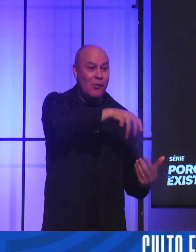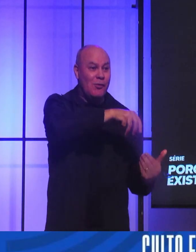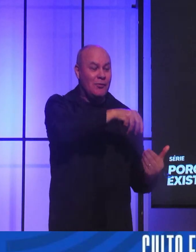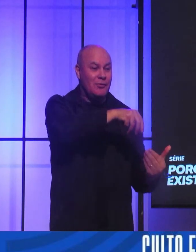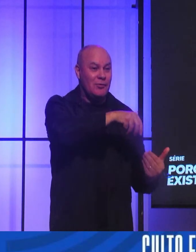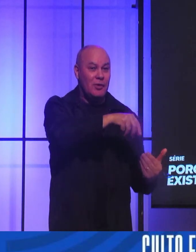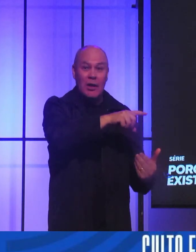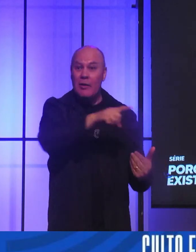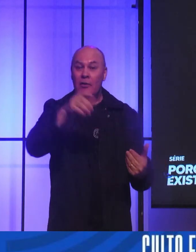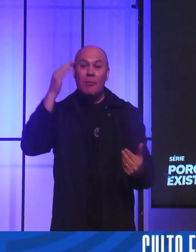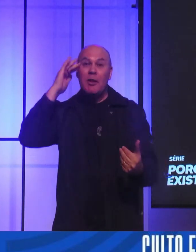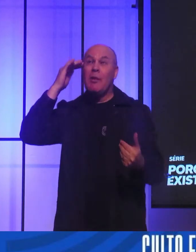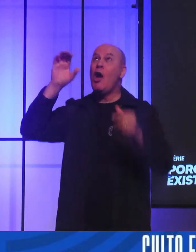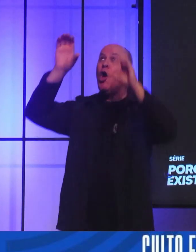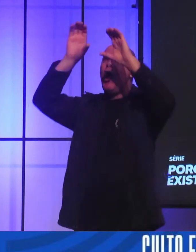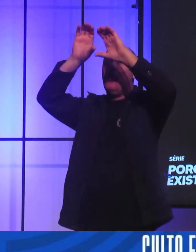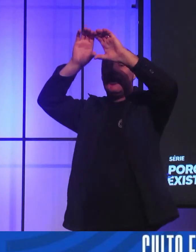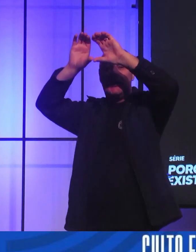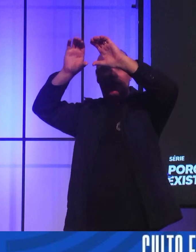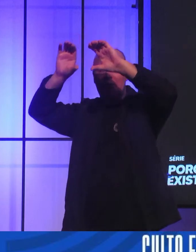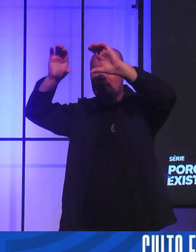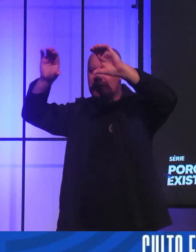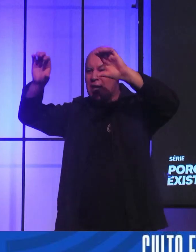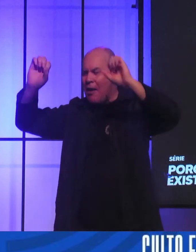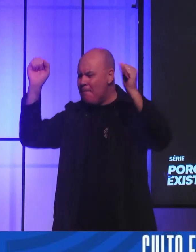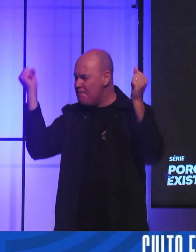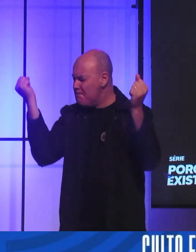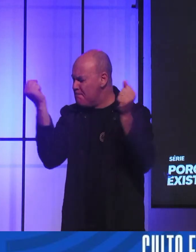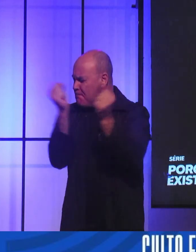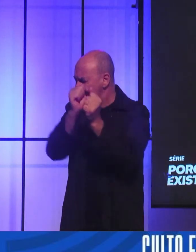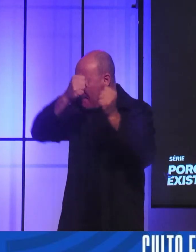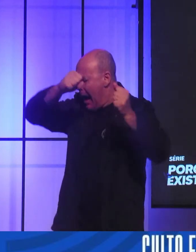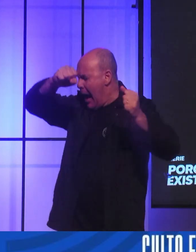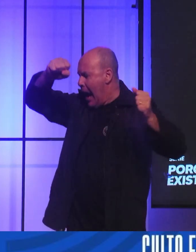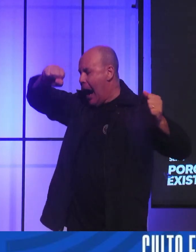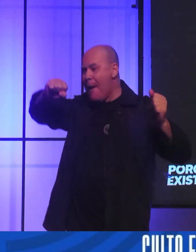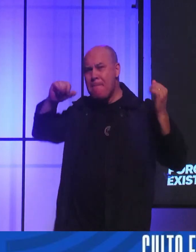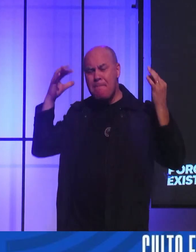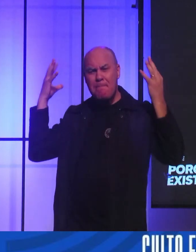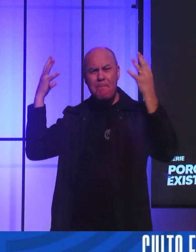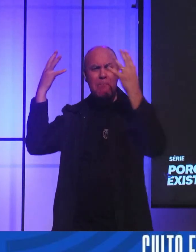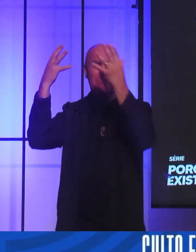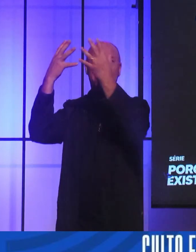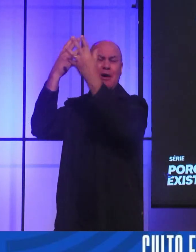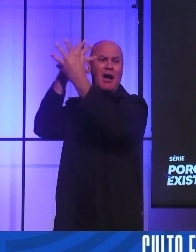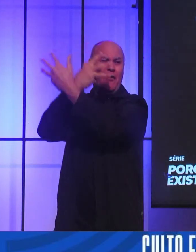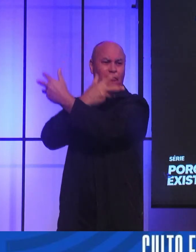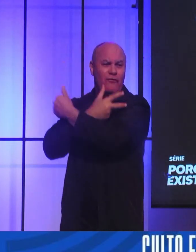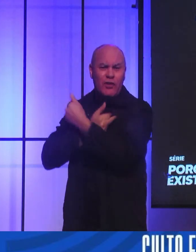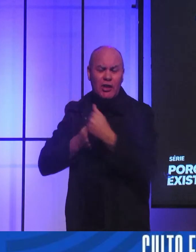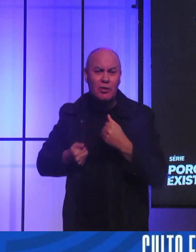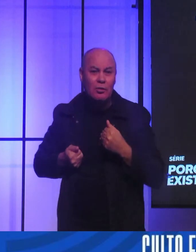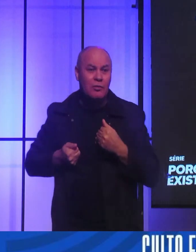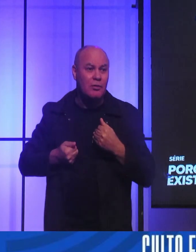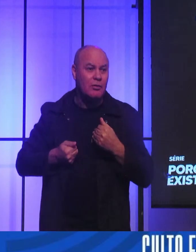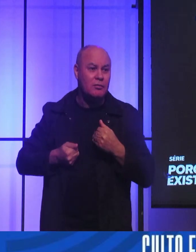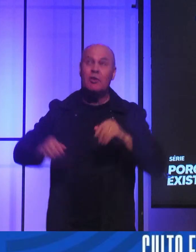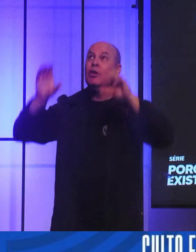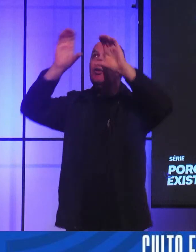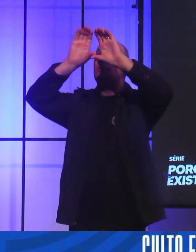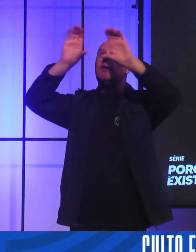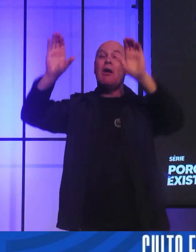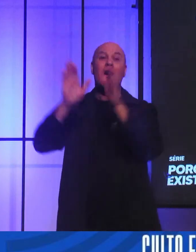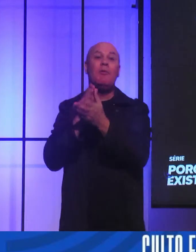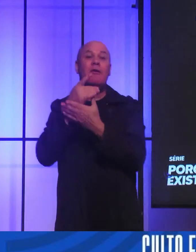família. Por isso que a Bíblia diz assim, Deus, enxugará dos seus olhos toda lágrima.